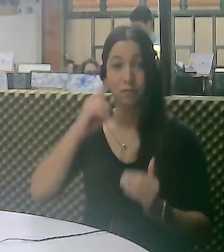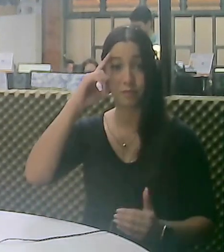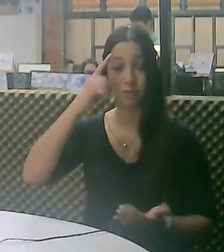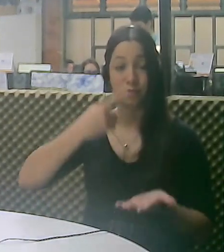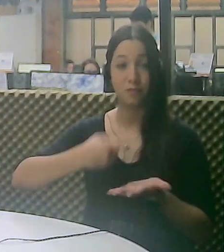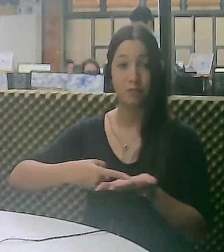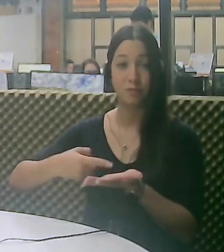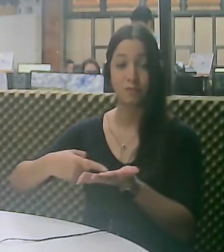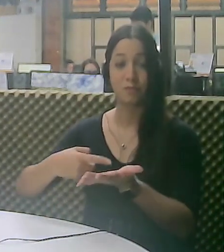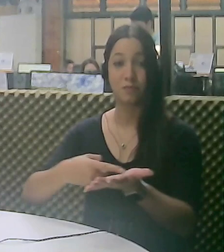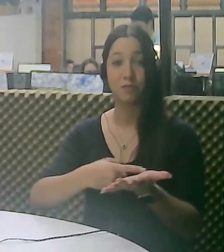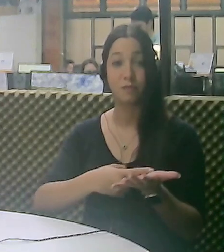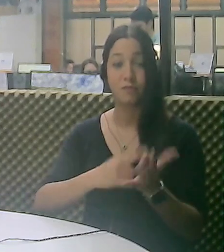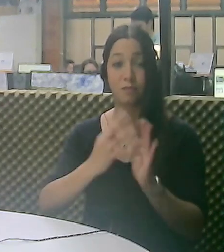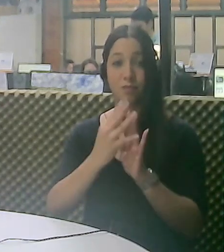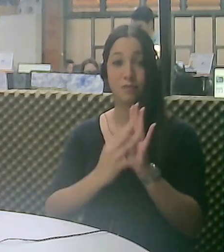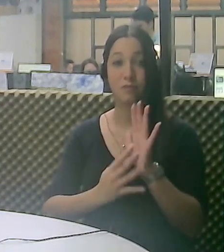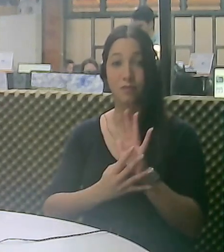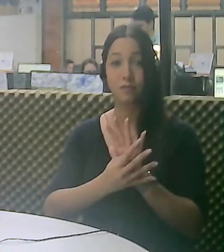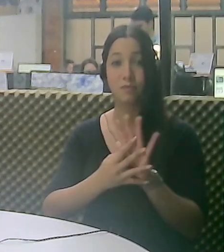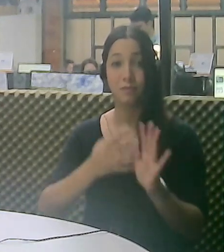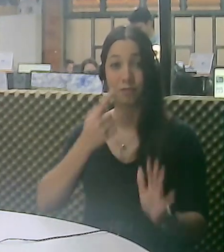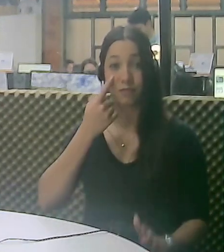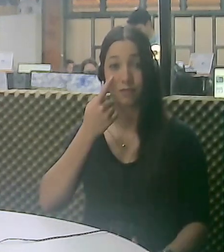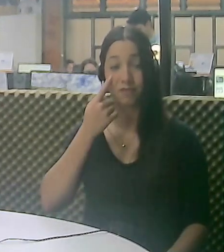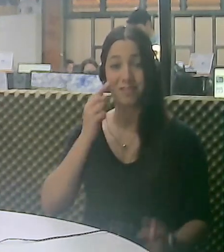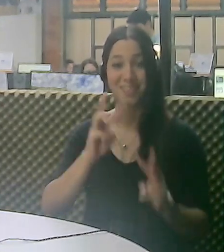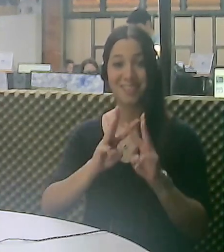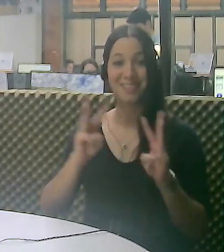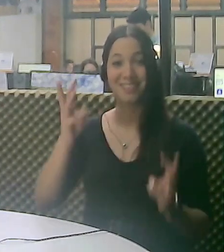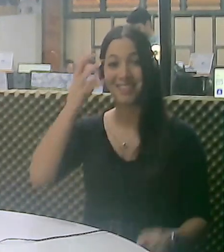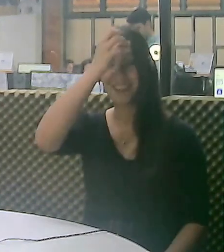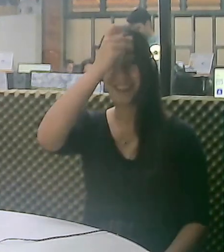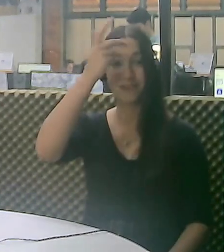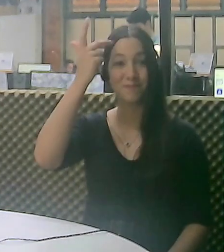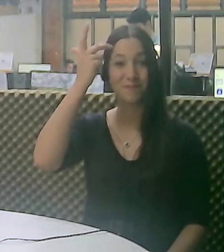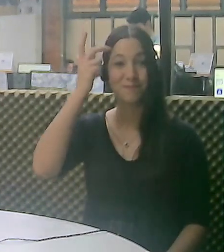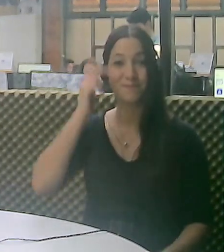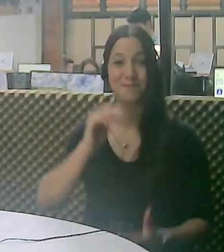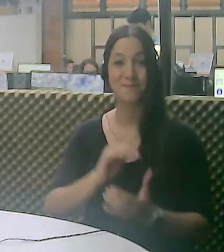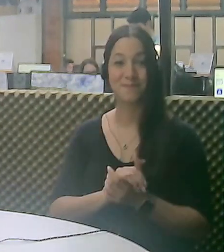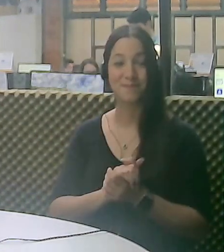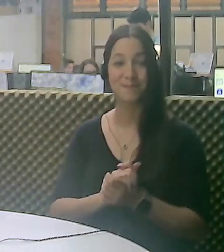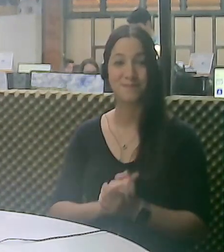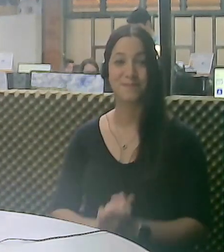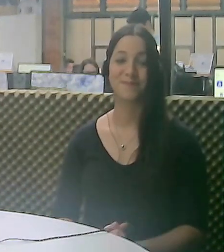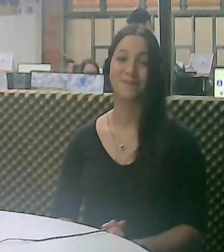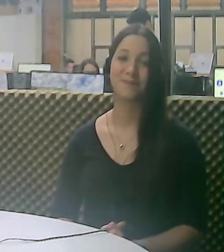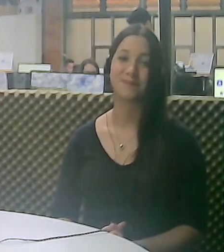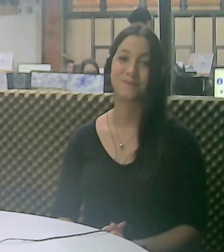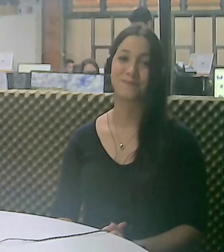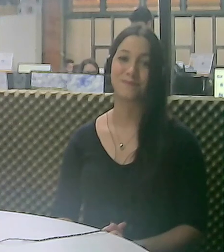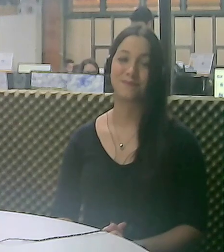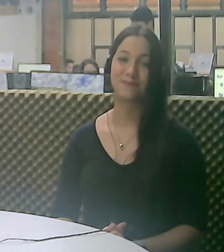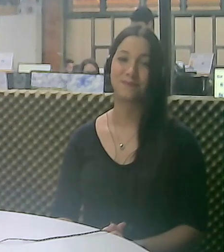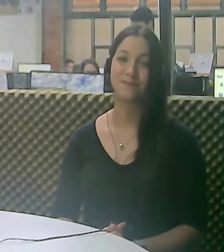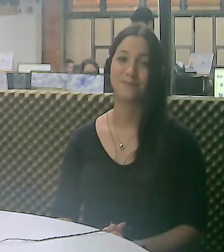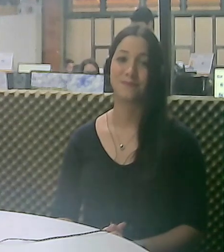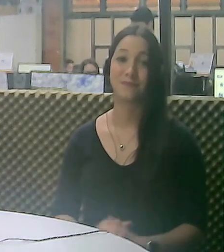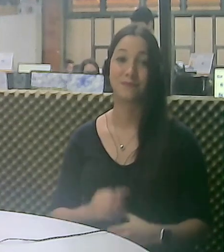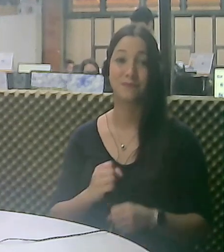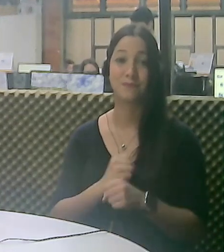específicos, de acordo com a programação, que pode ser conferida no portal da Prefeitura. A